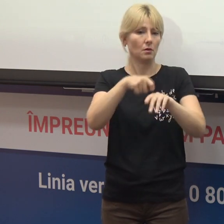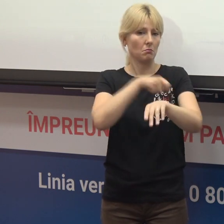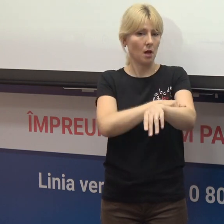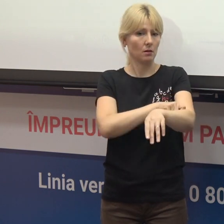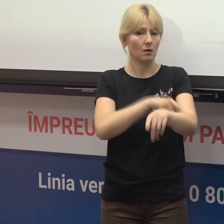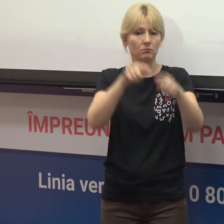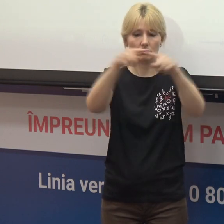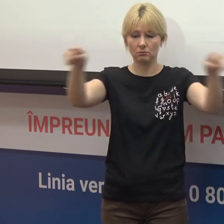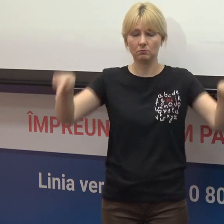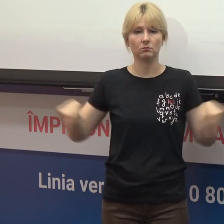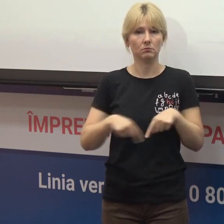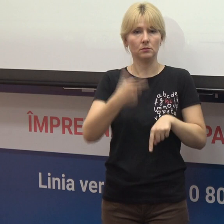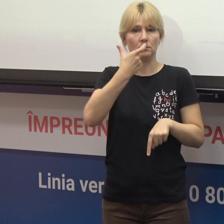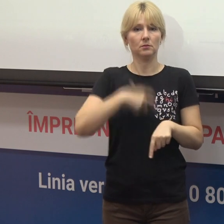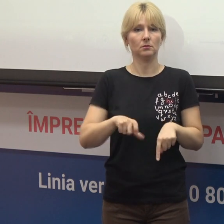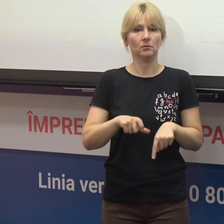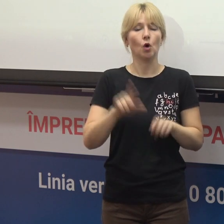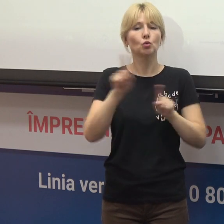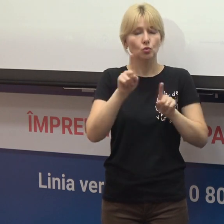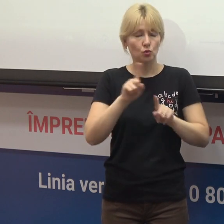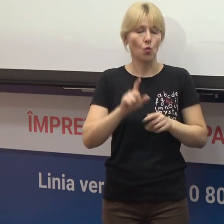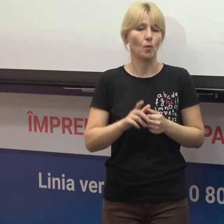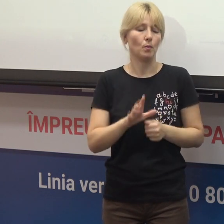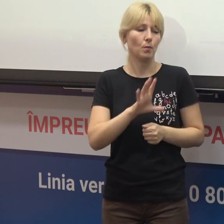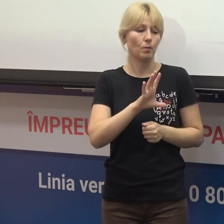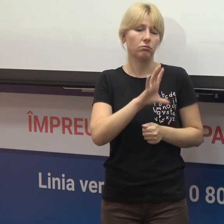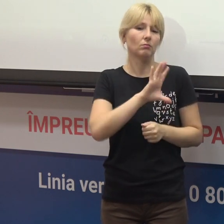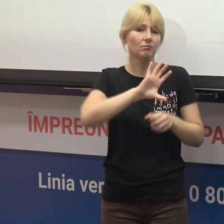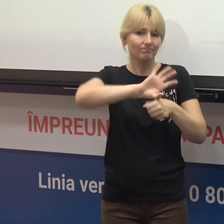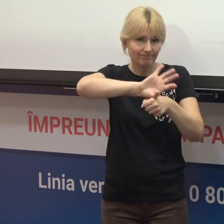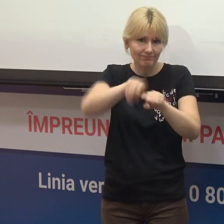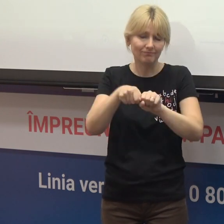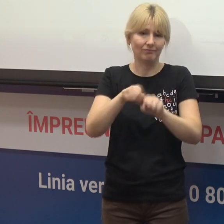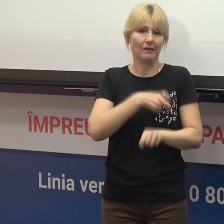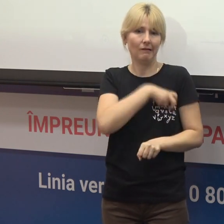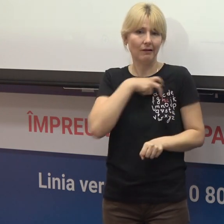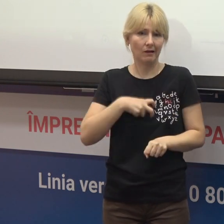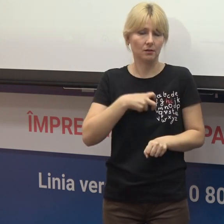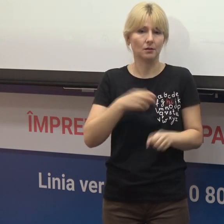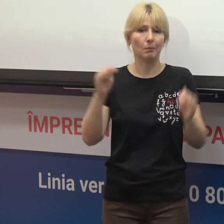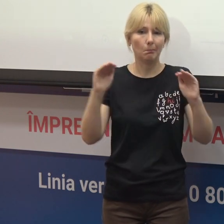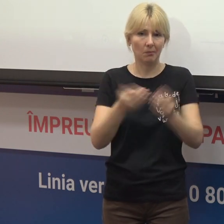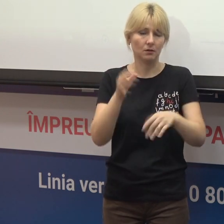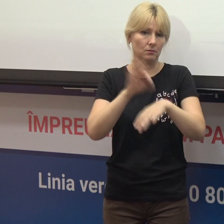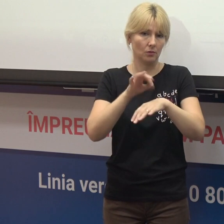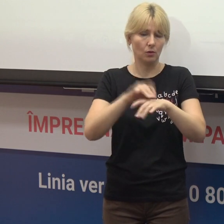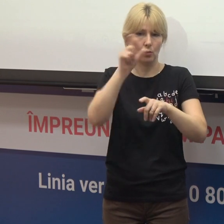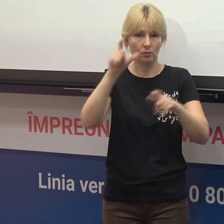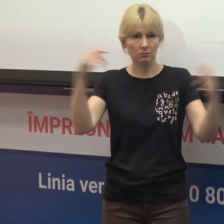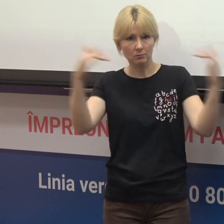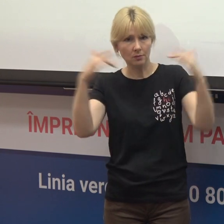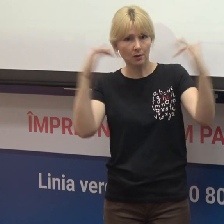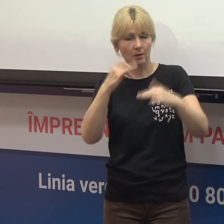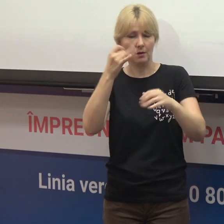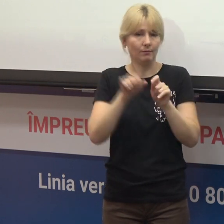pătrați, deci ca, vă zic iarăși, repet, să diminuăm riscul de aglomerare și